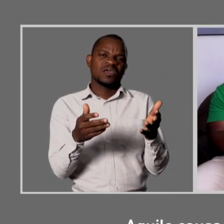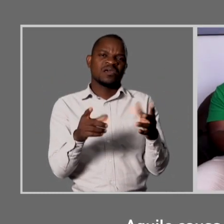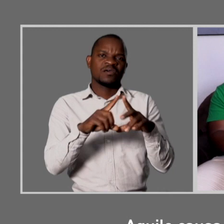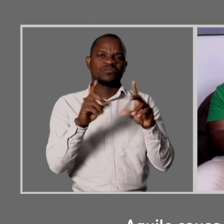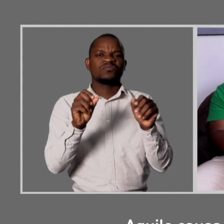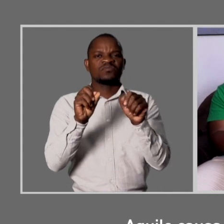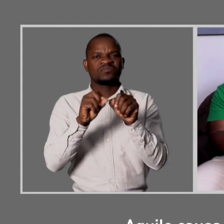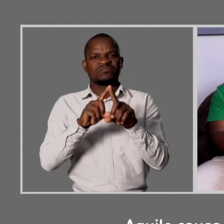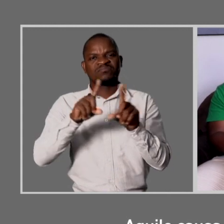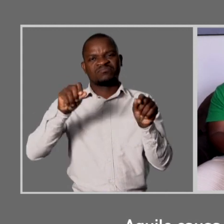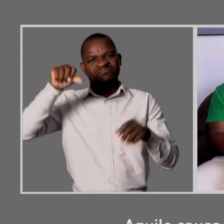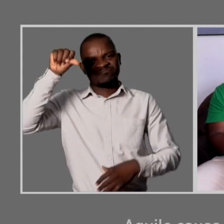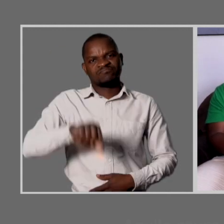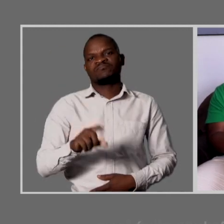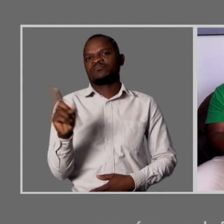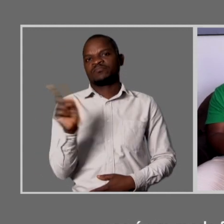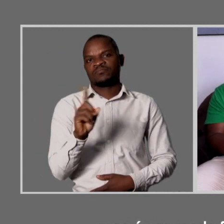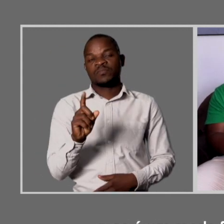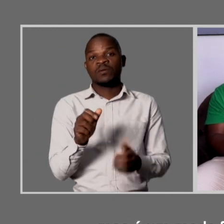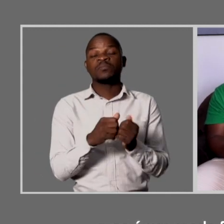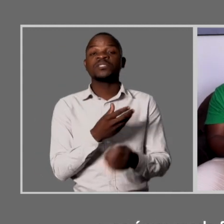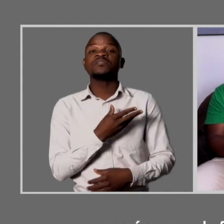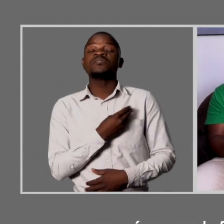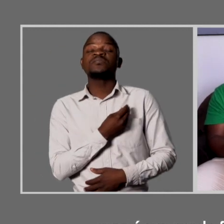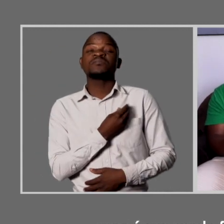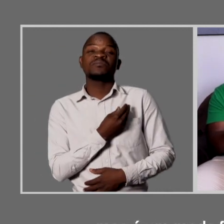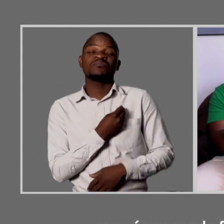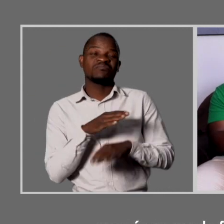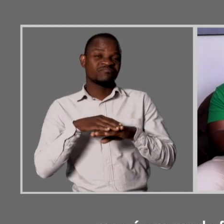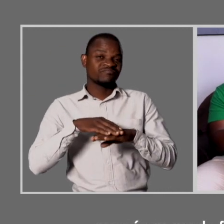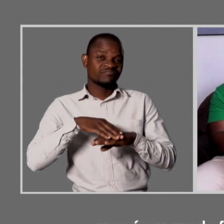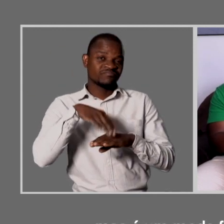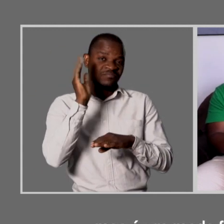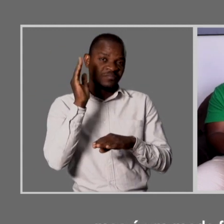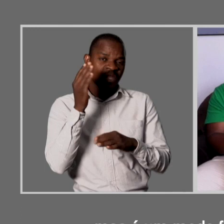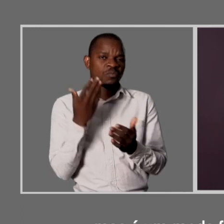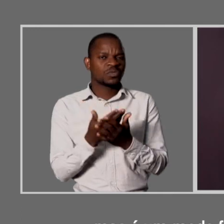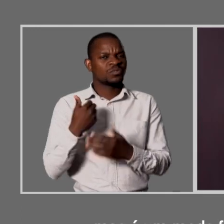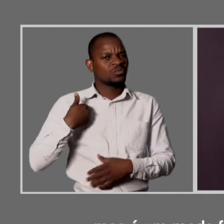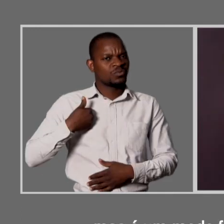alguma coisa que faça mal, mas é um medo forte que a gente tem. Tipo, não queremos